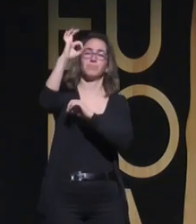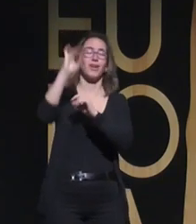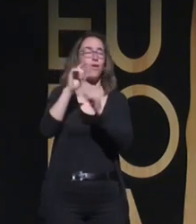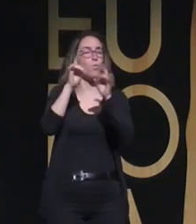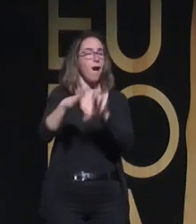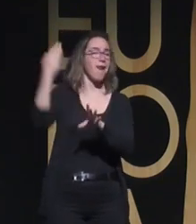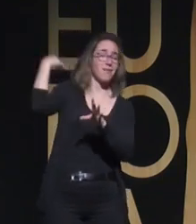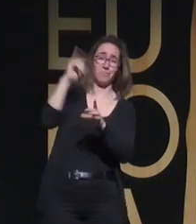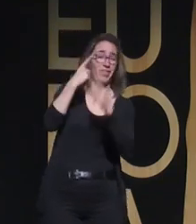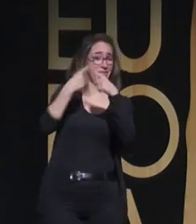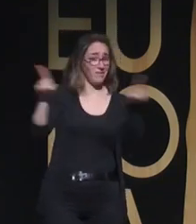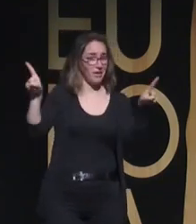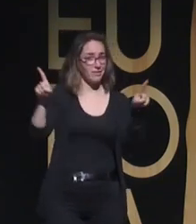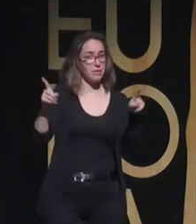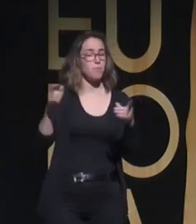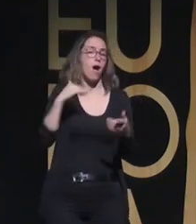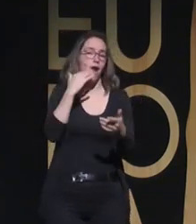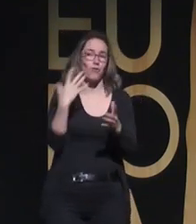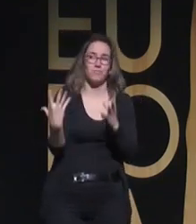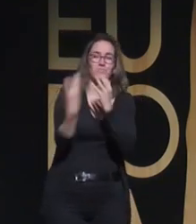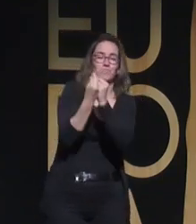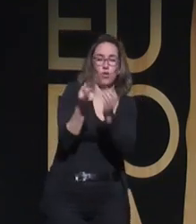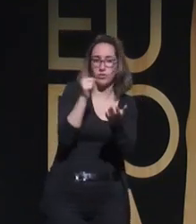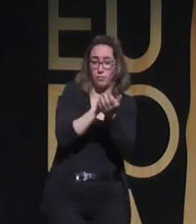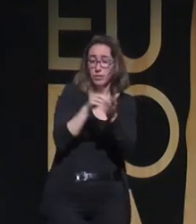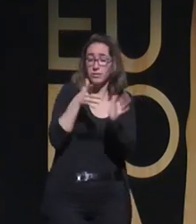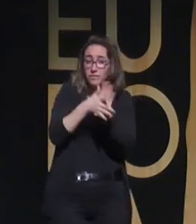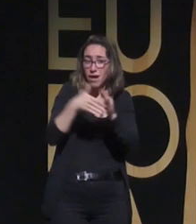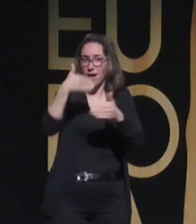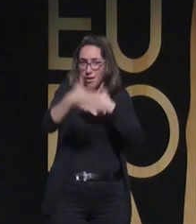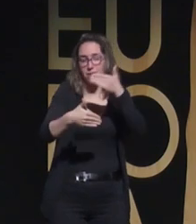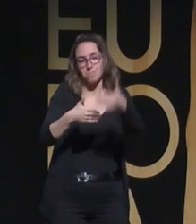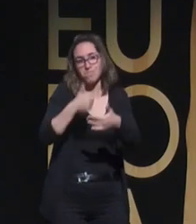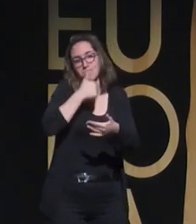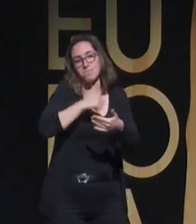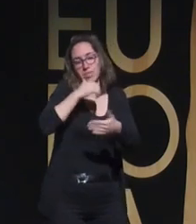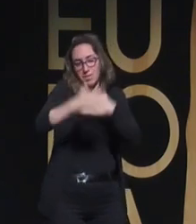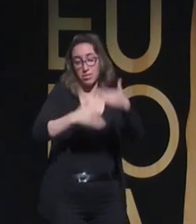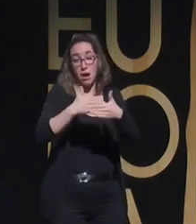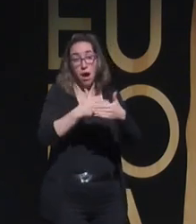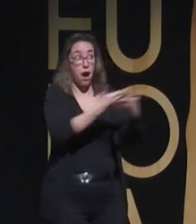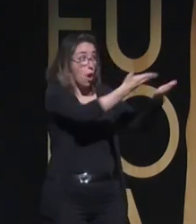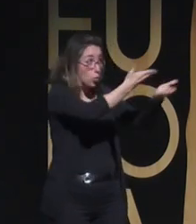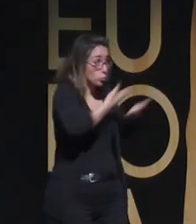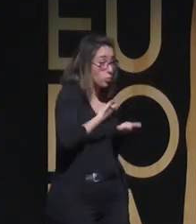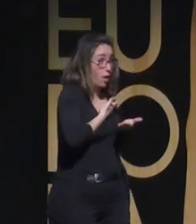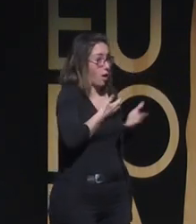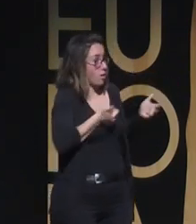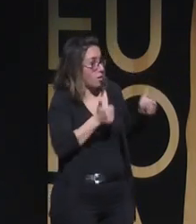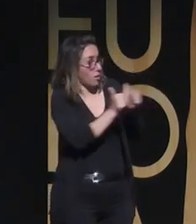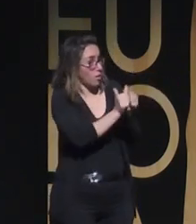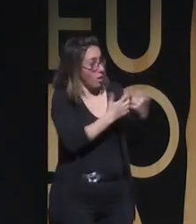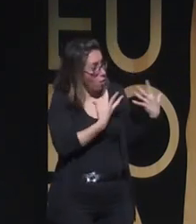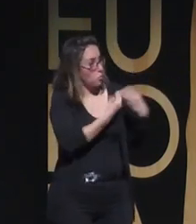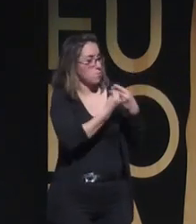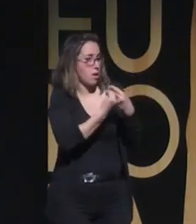¿no? Pero vuelve ese reencuentro con tu hijo, con tu hija. Y hay que transitar ese periodo, ¿no? Poder pedir ayuda, que alguien te ayude a transitar. Yo creo que